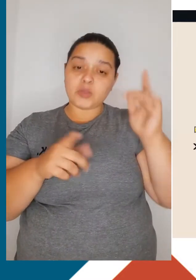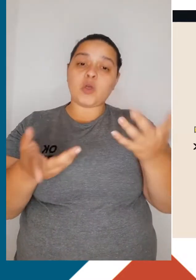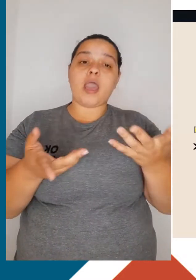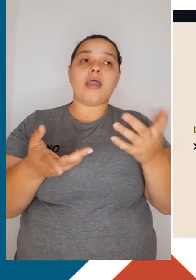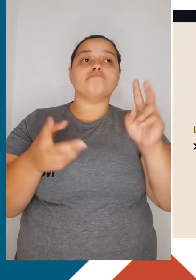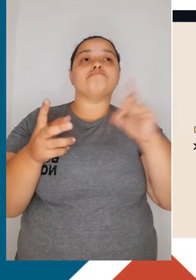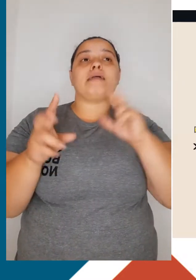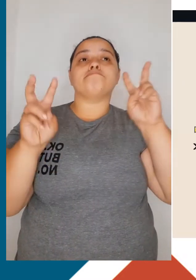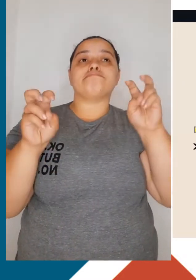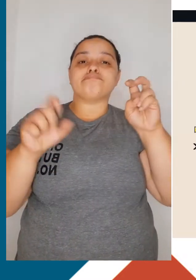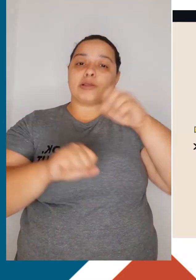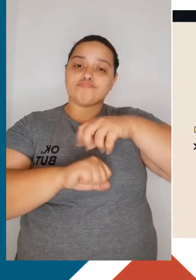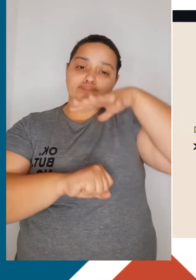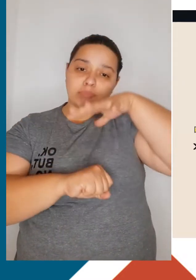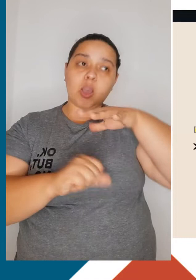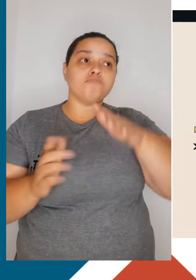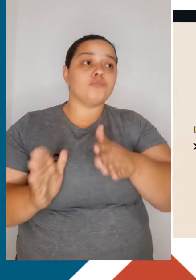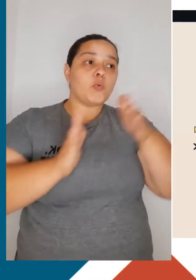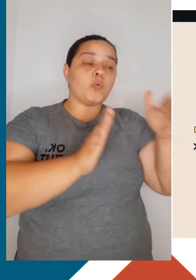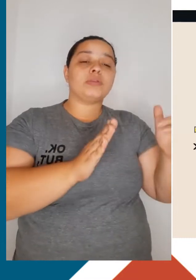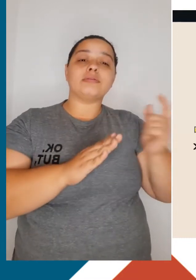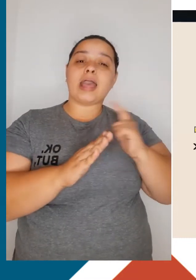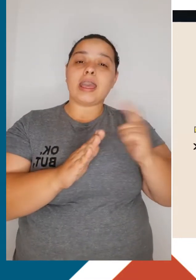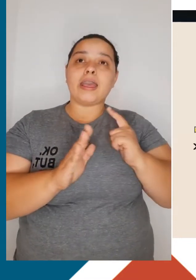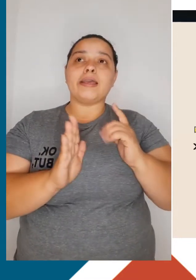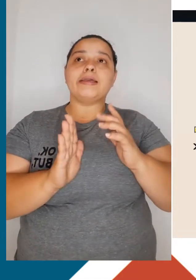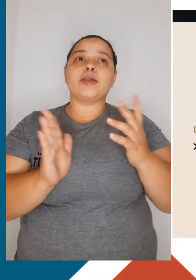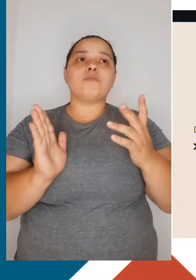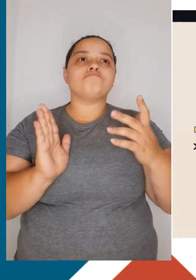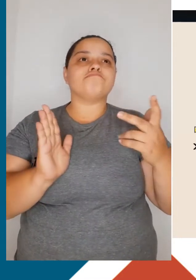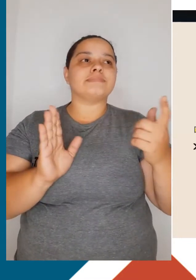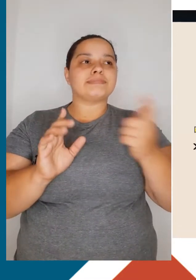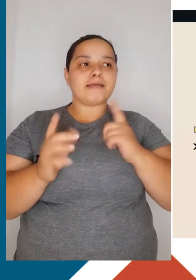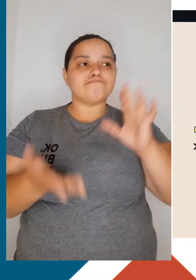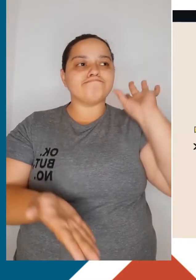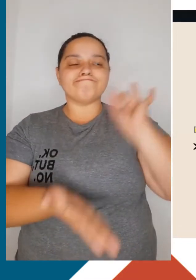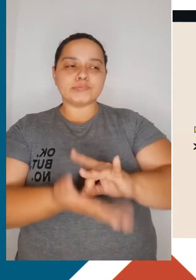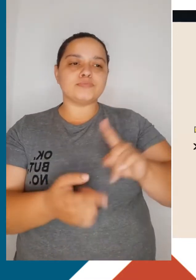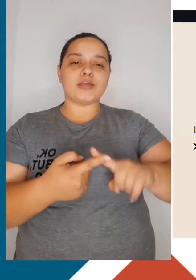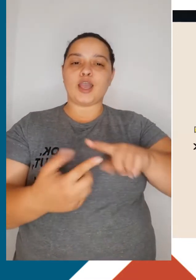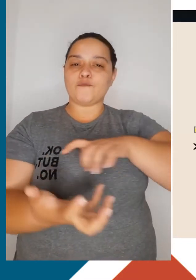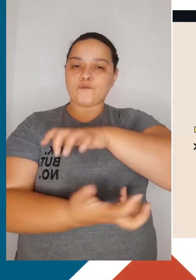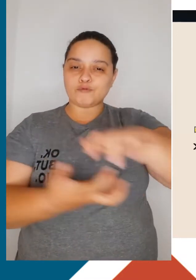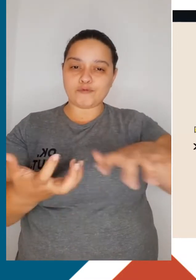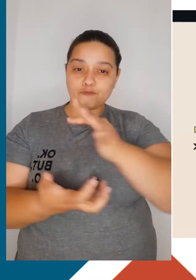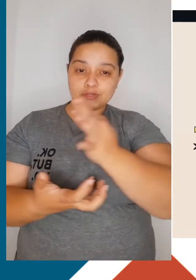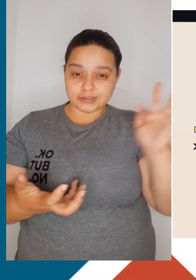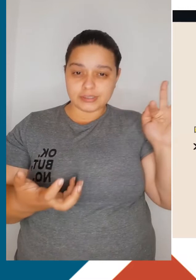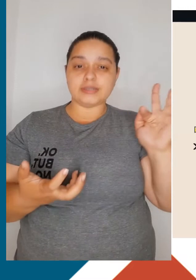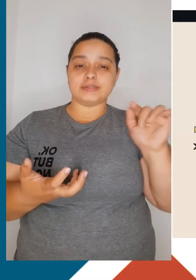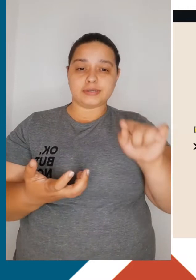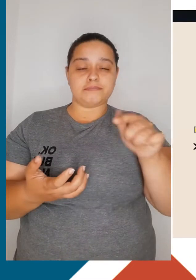lado, transformações muito concretas que ocorreram com a Revolução Francesa, que eclode